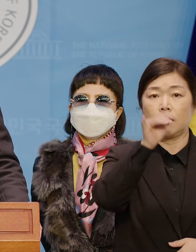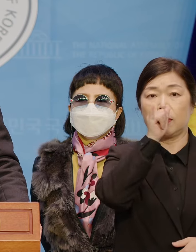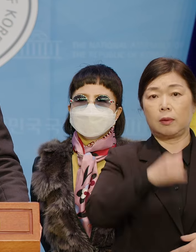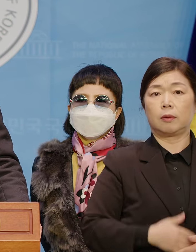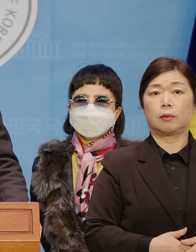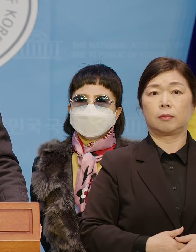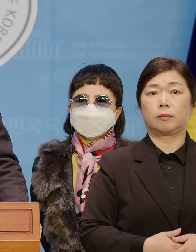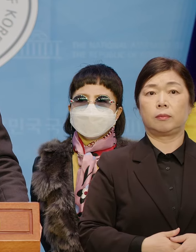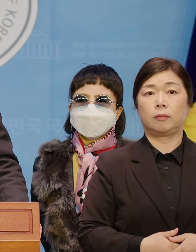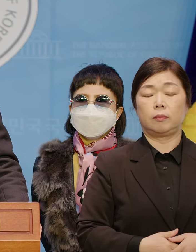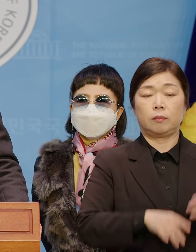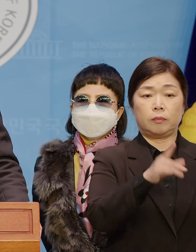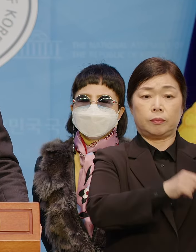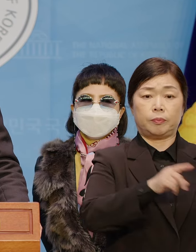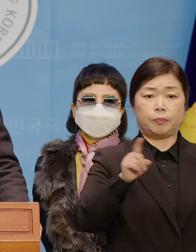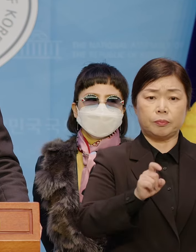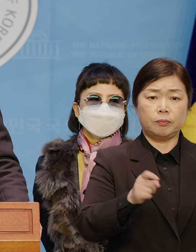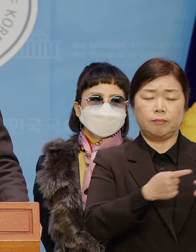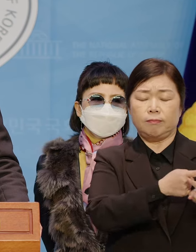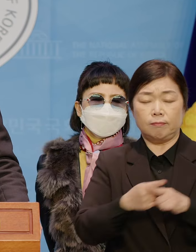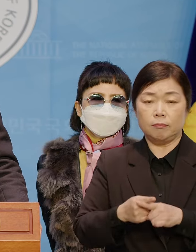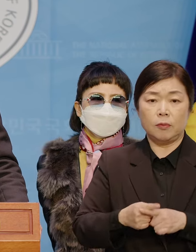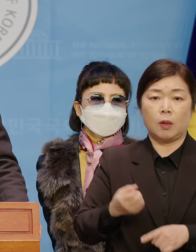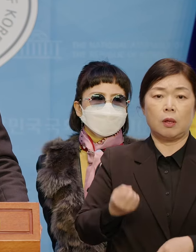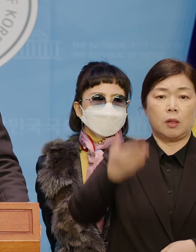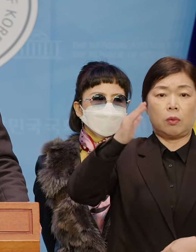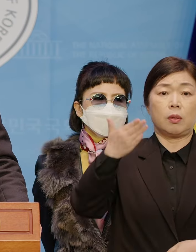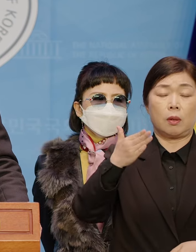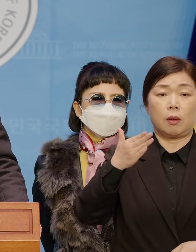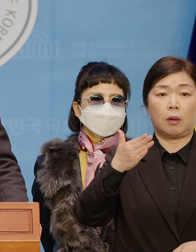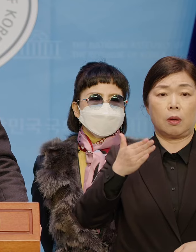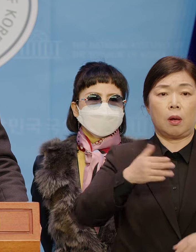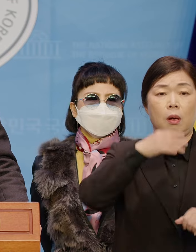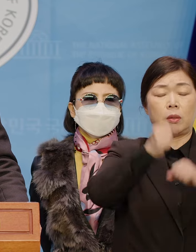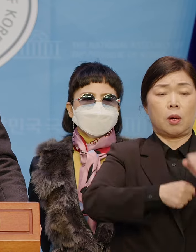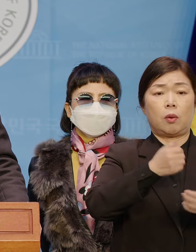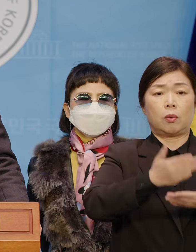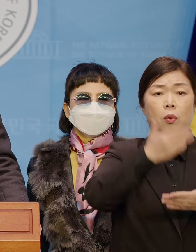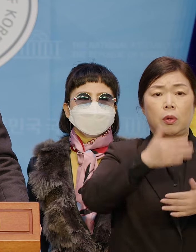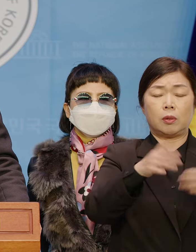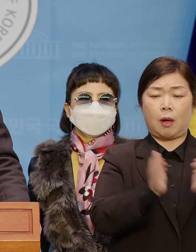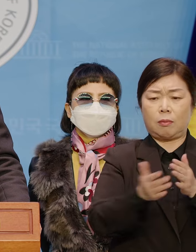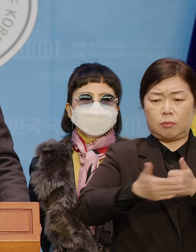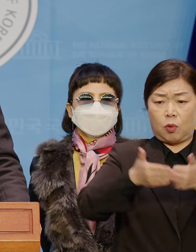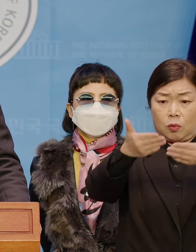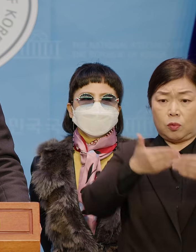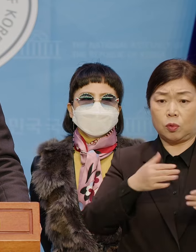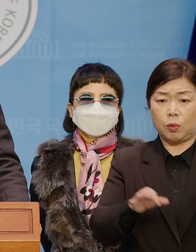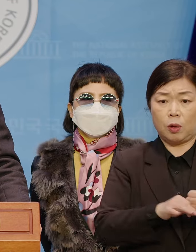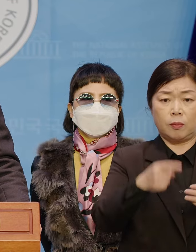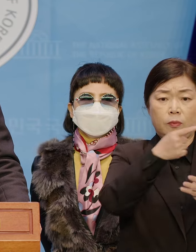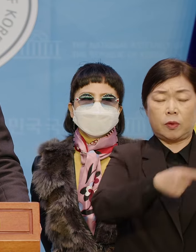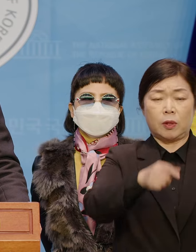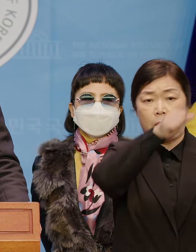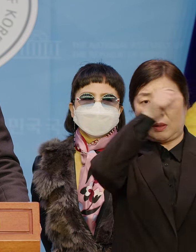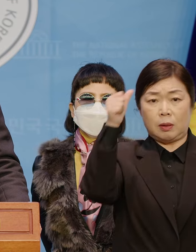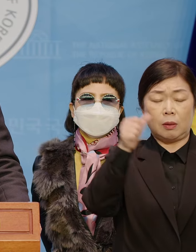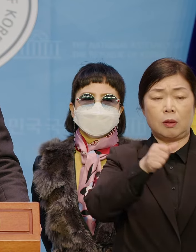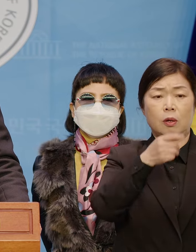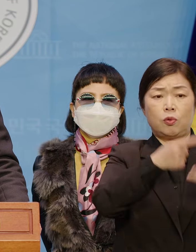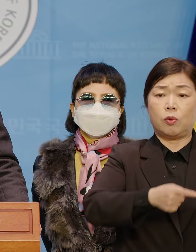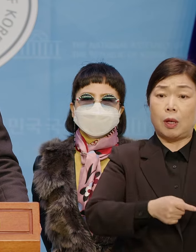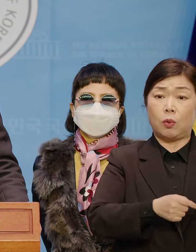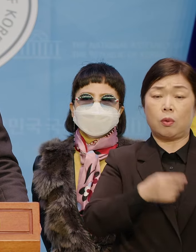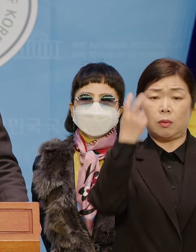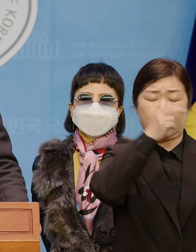그러니까 4월 10일 무조건 이겨야 된다 어 자유통일당 몰아주면 윤석열 대통령을 지킬 수 있다